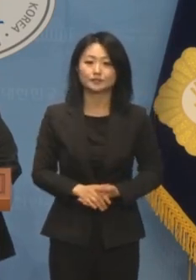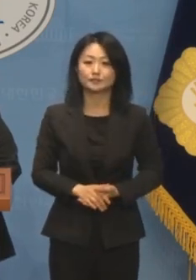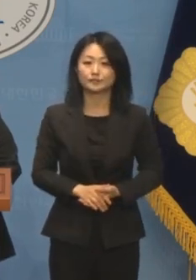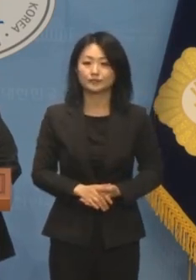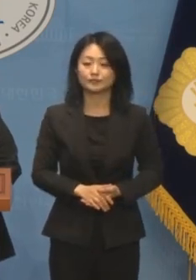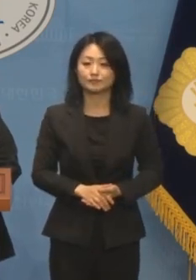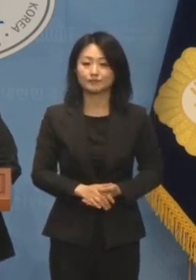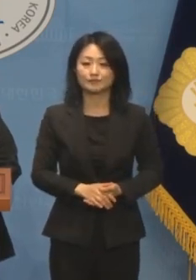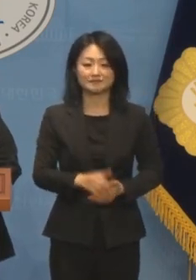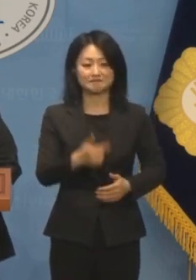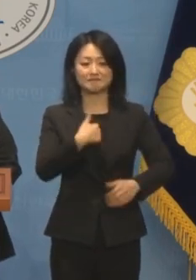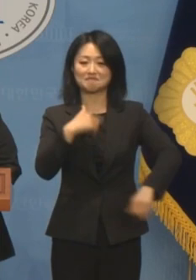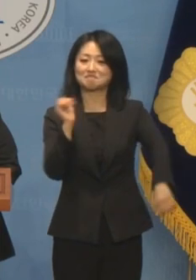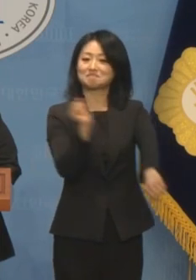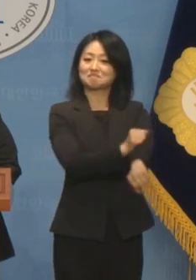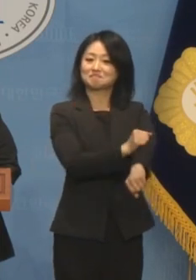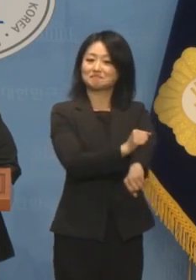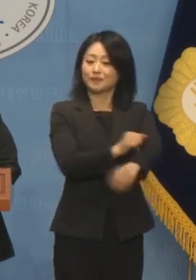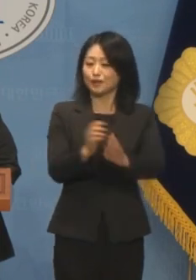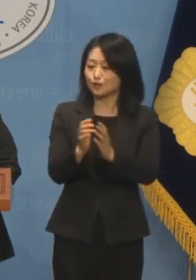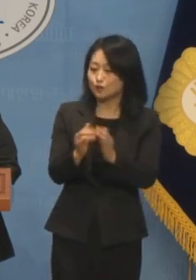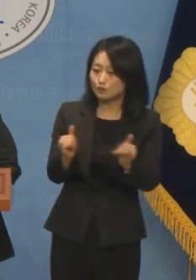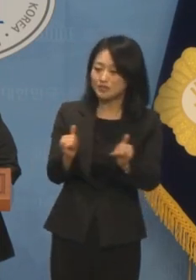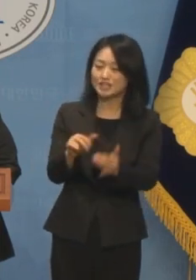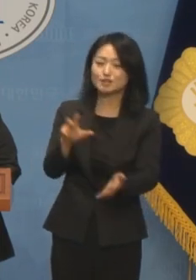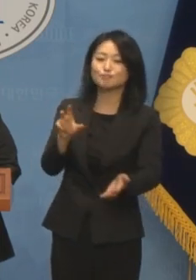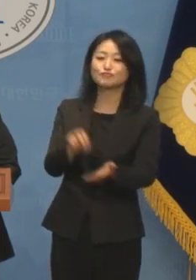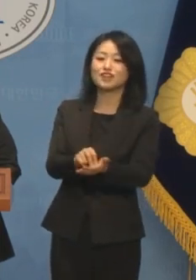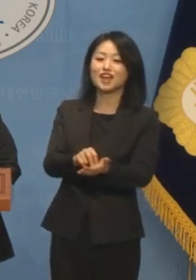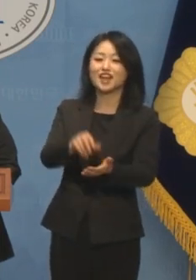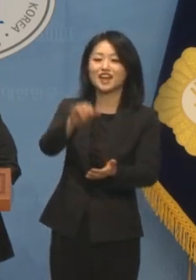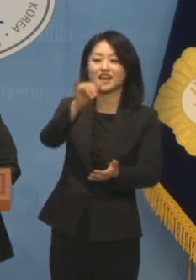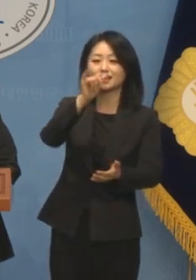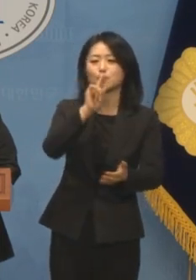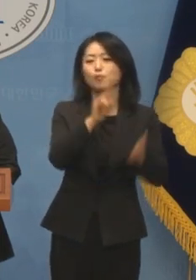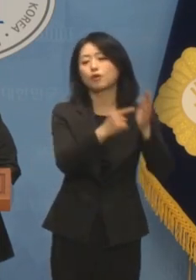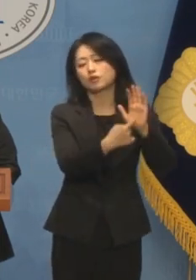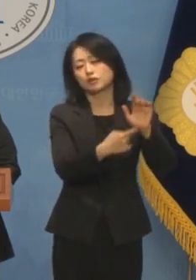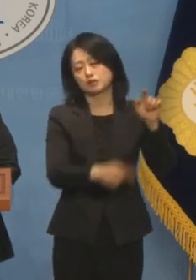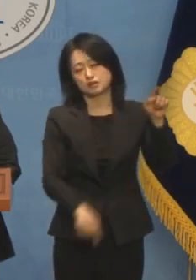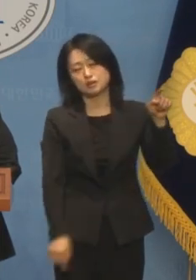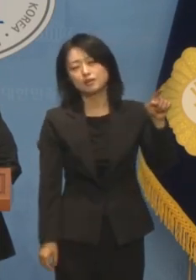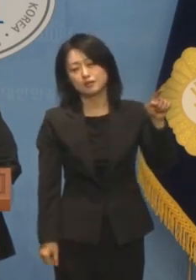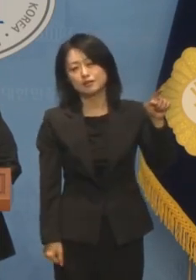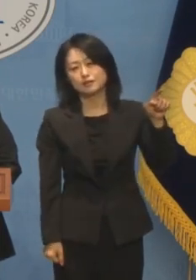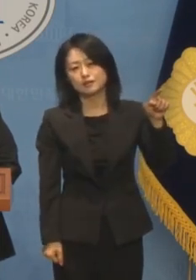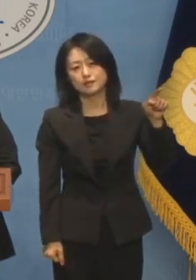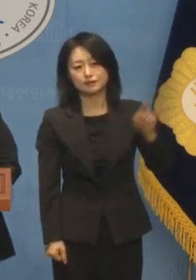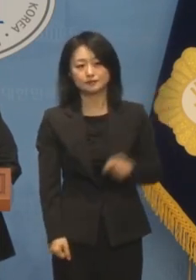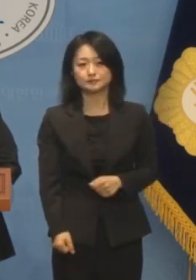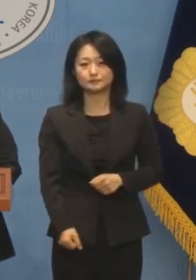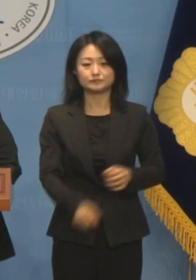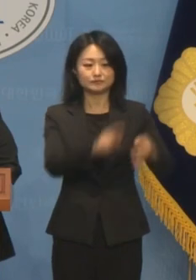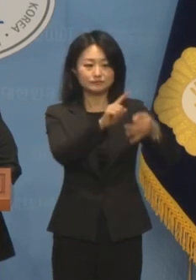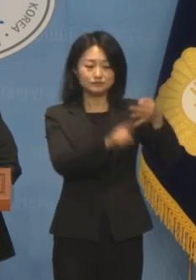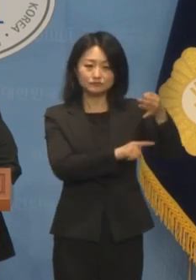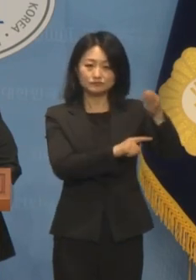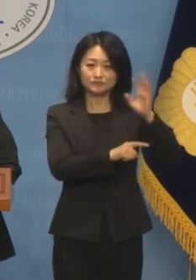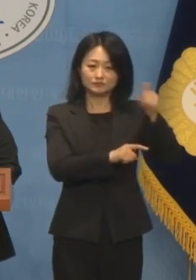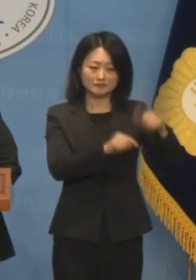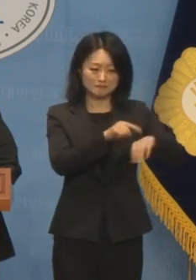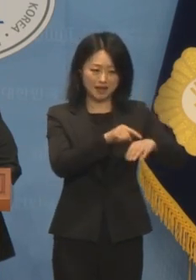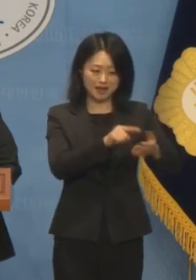자신은 모든 것을 잘했는데 국민이 문제라고 표현하는 대통령. 자신의 심기에